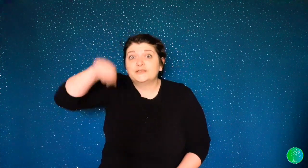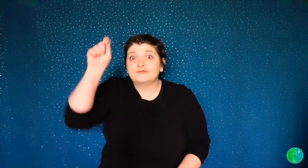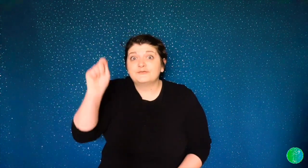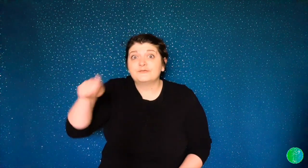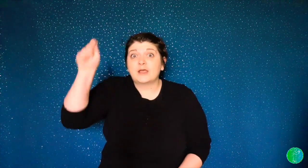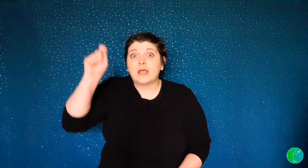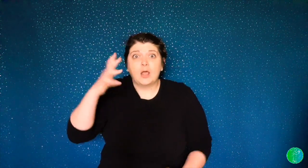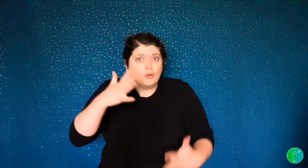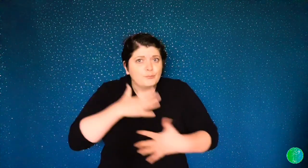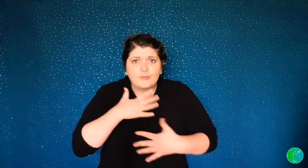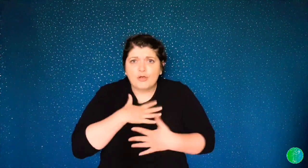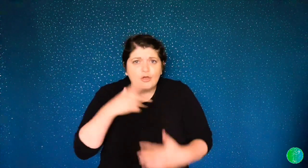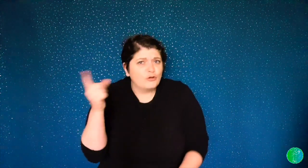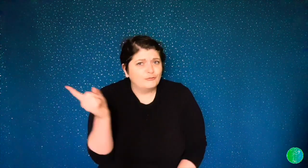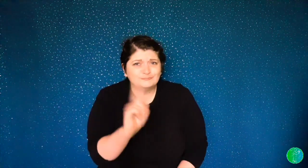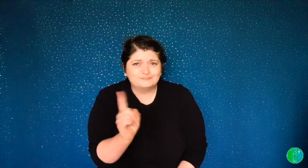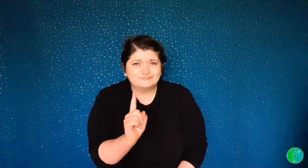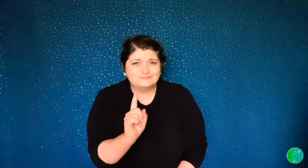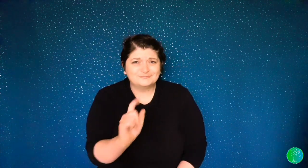N'aie pas peur, petite fée.